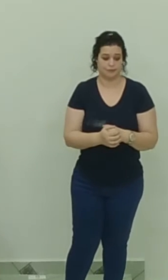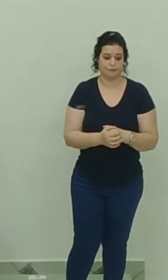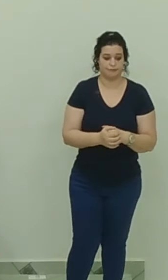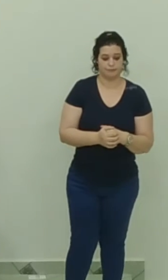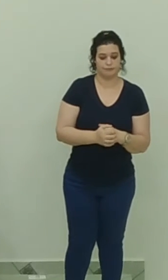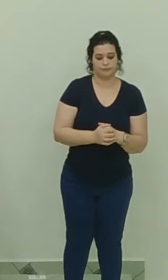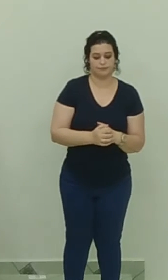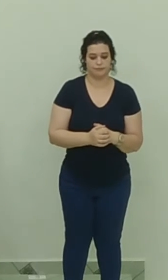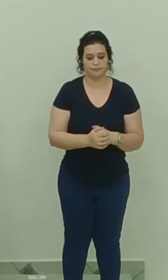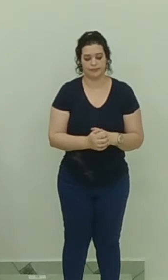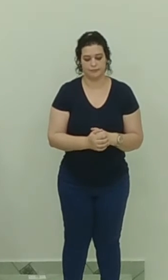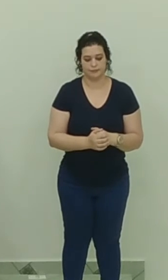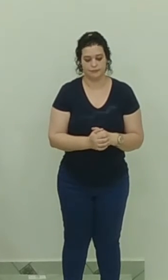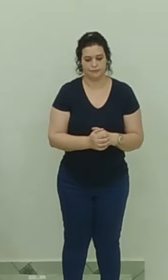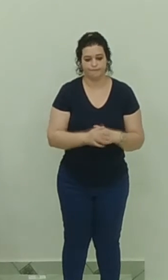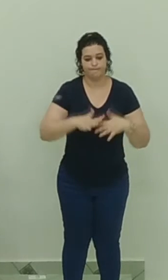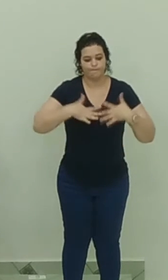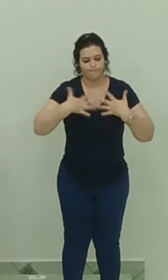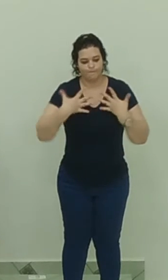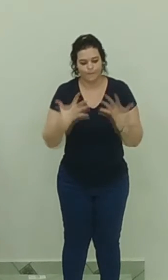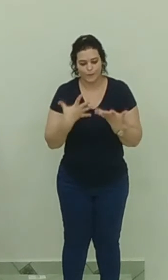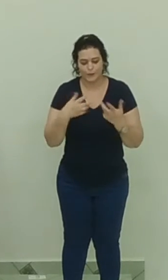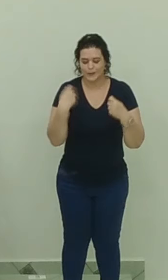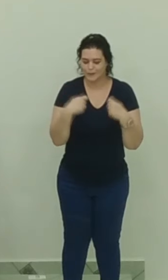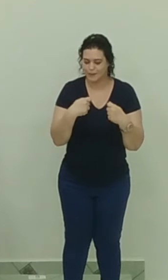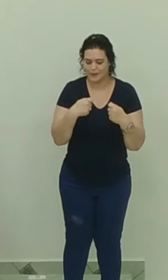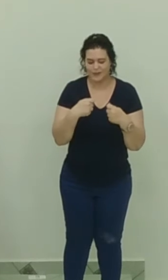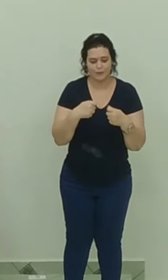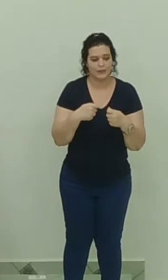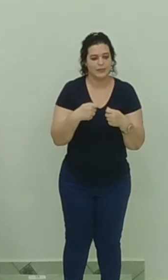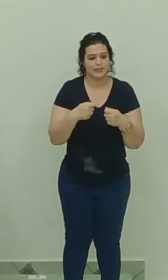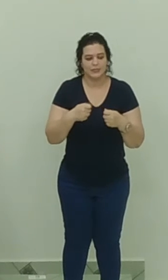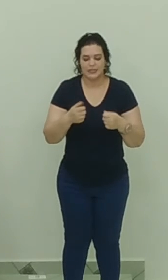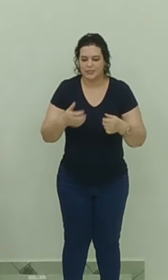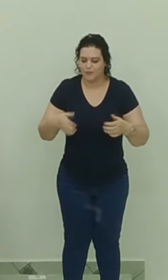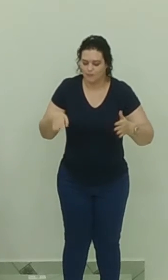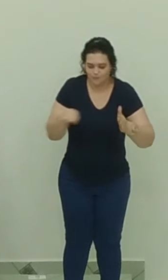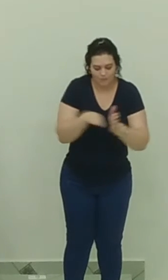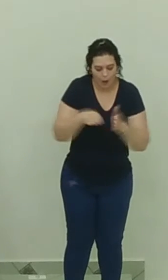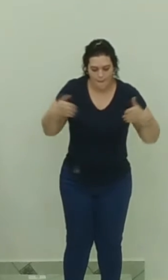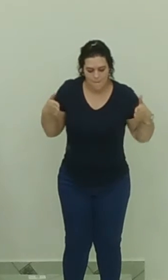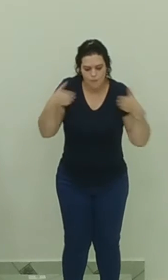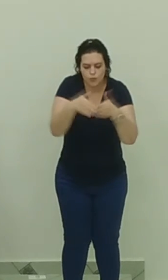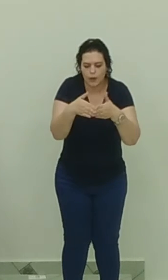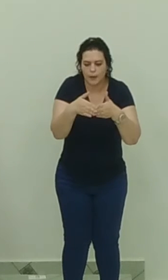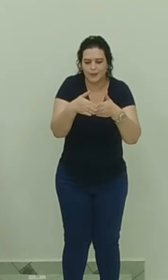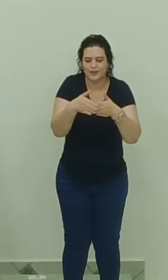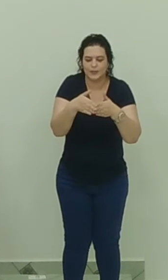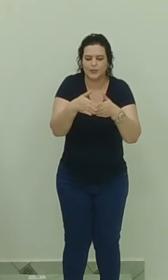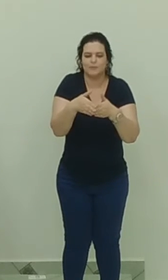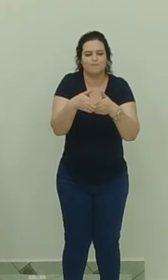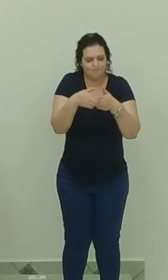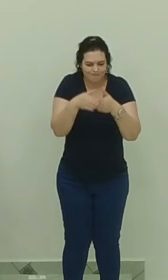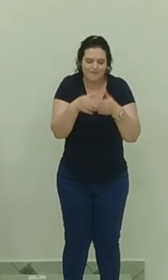Quando estamos para alcançar qualquer objetivo, sempre haverá obstáculos.